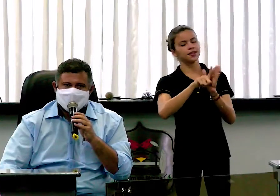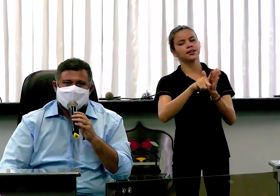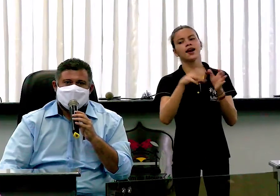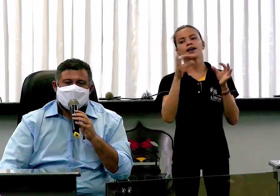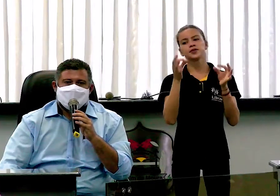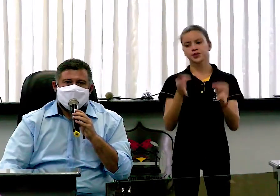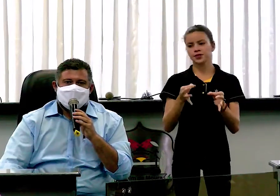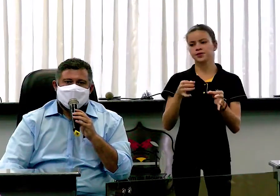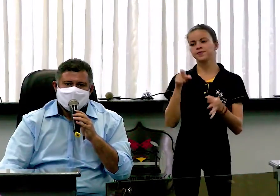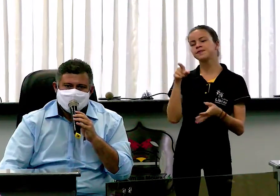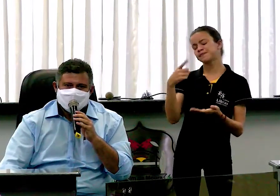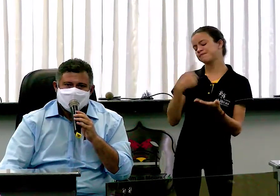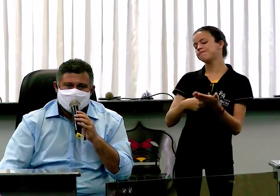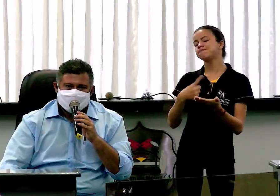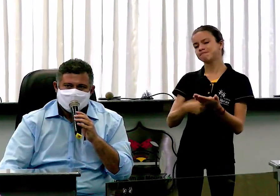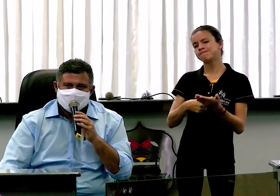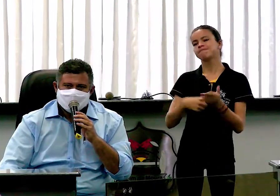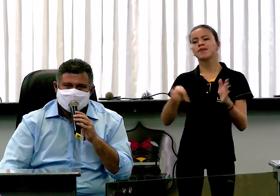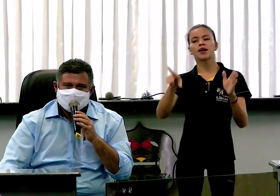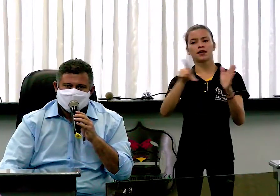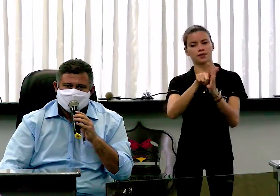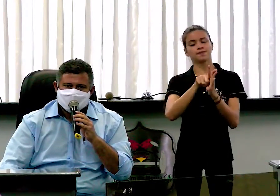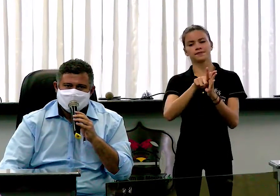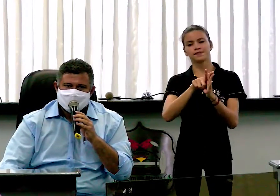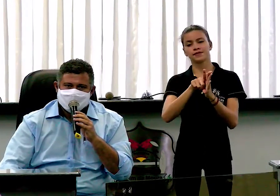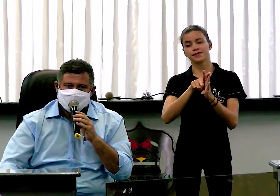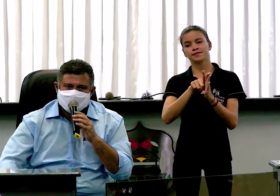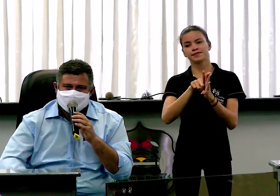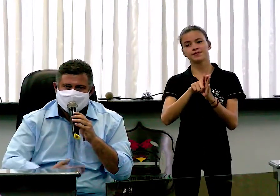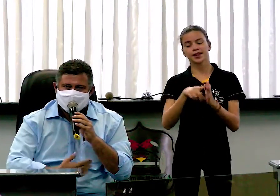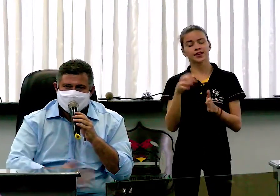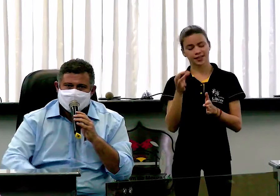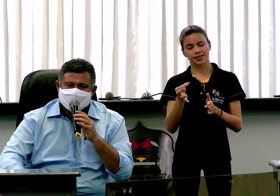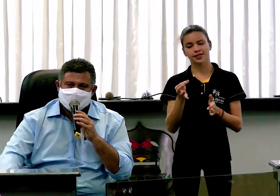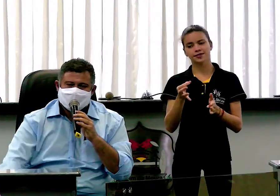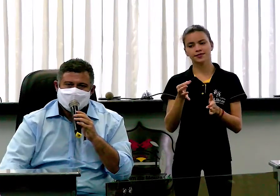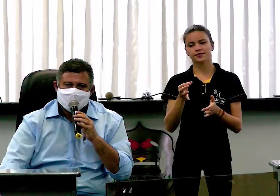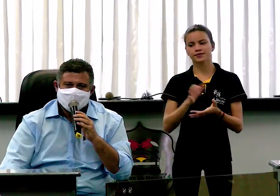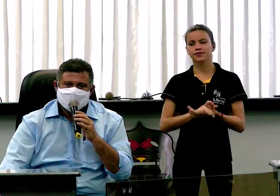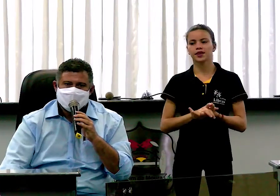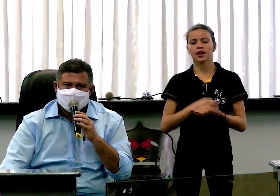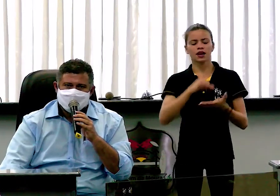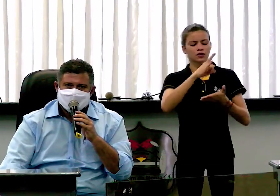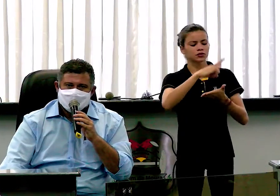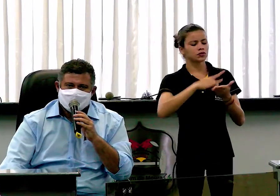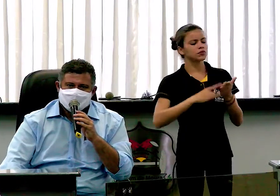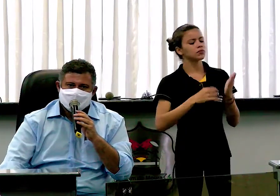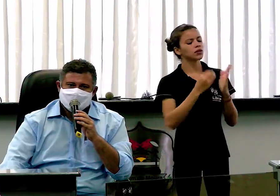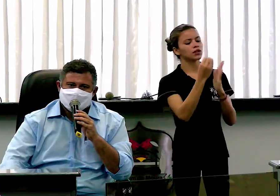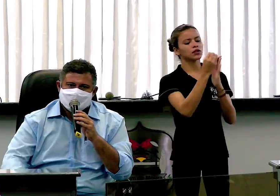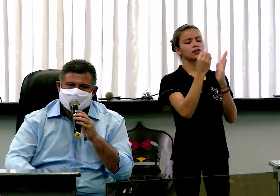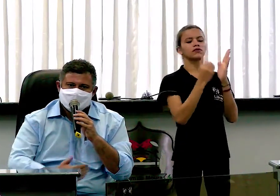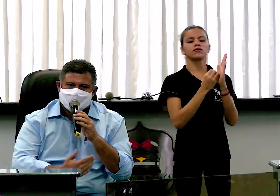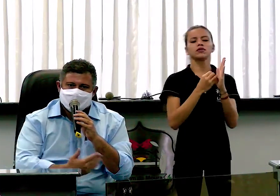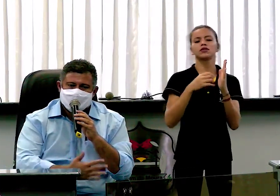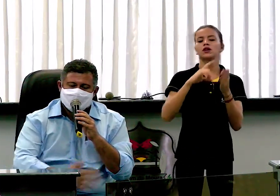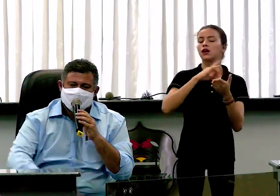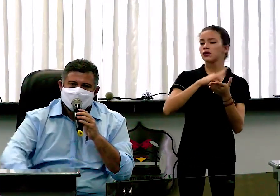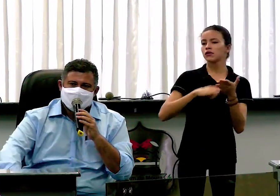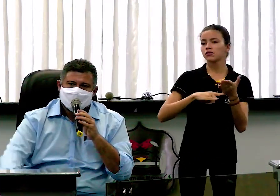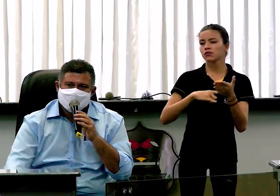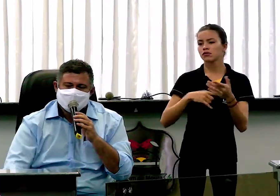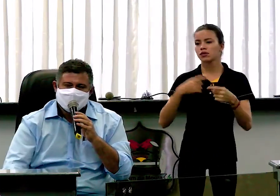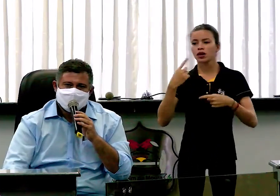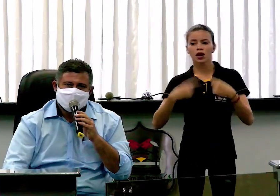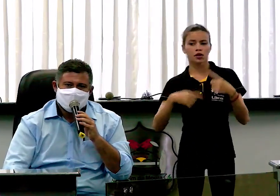seguro inclusive com ações já foi falado aqui da saúde com ações um